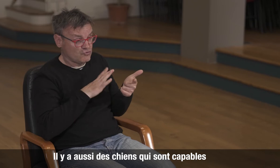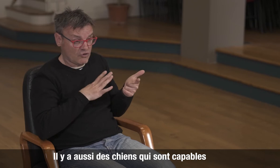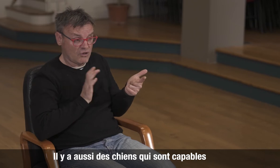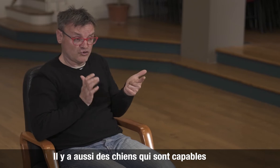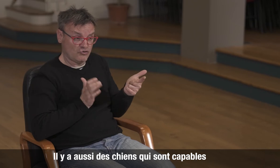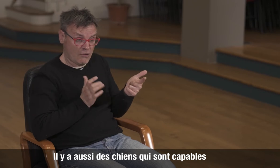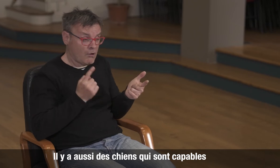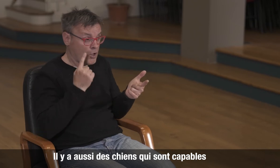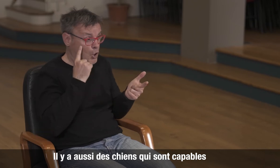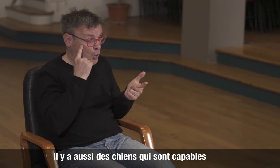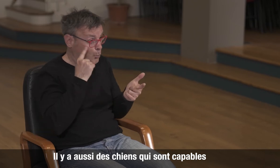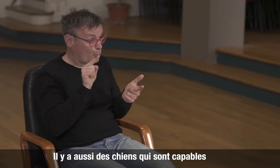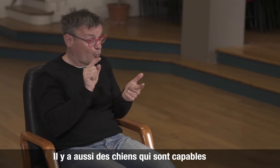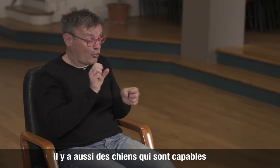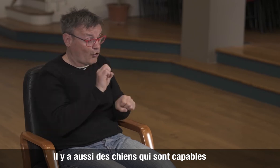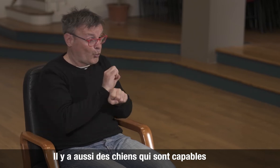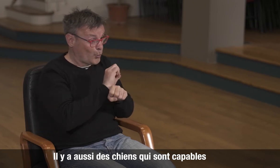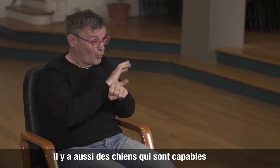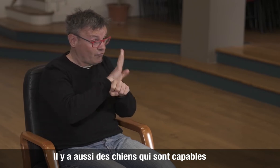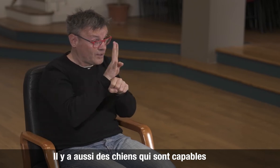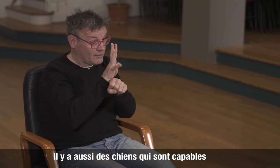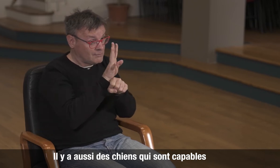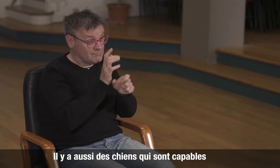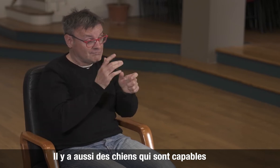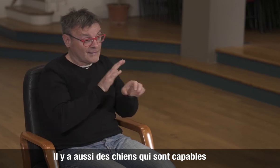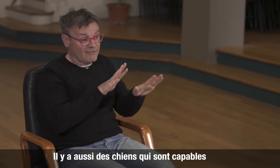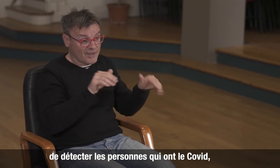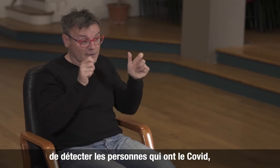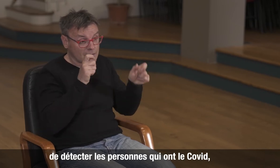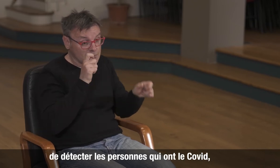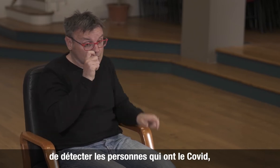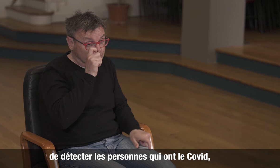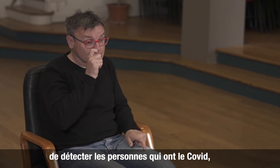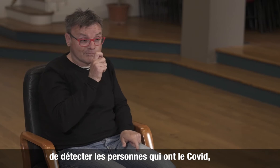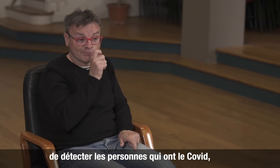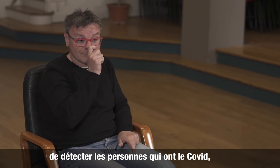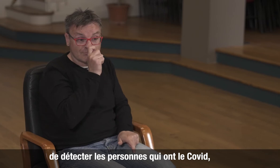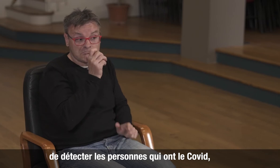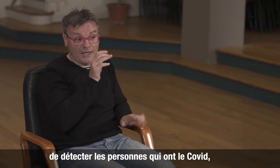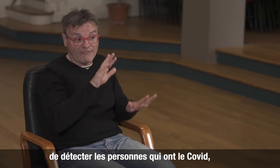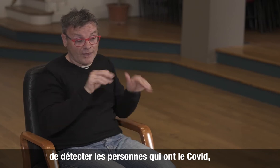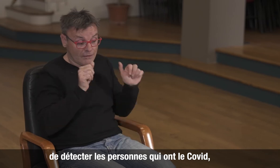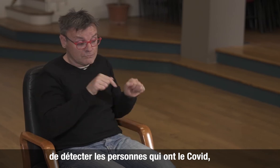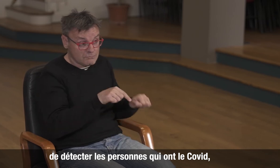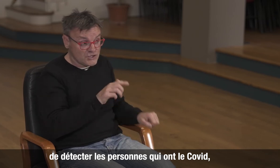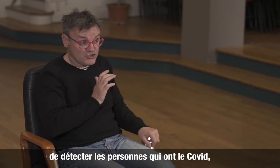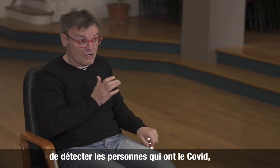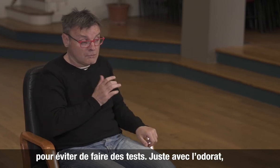Il y a aussi des chiens qui sont capables de détecter les personnes qui ont le Covid,